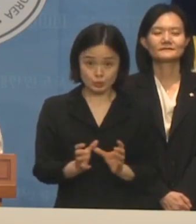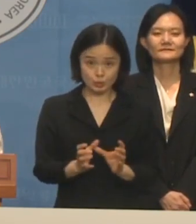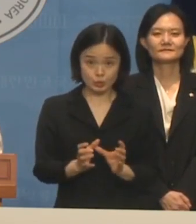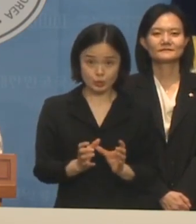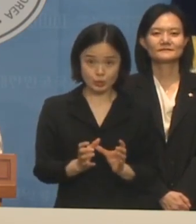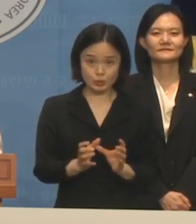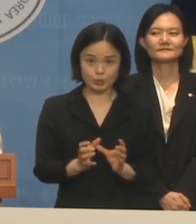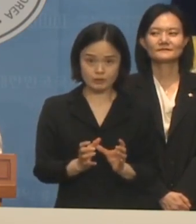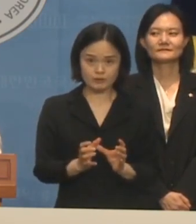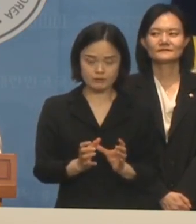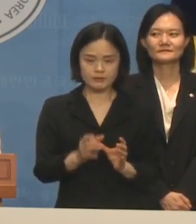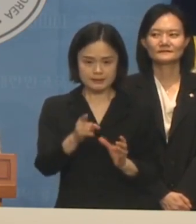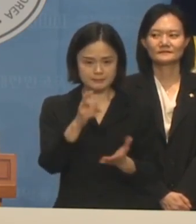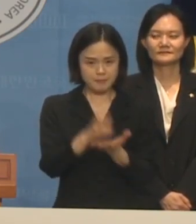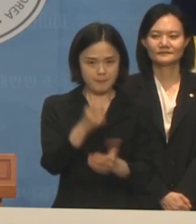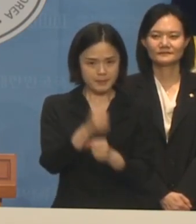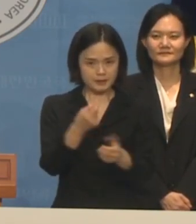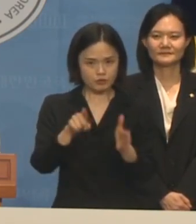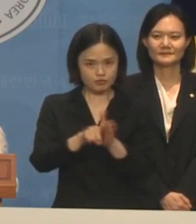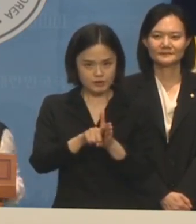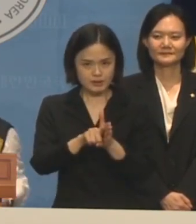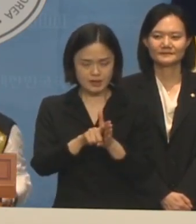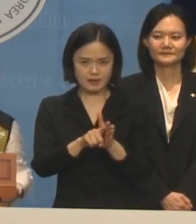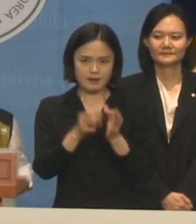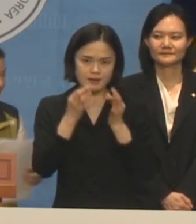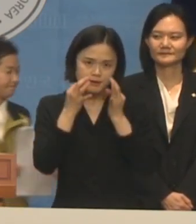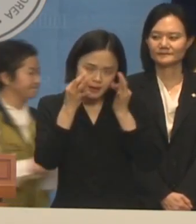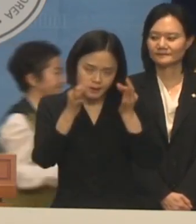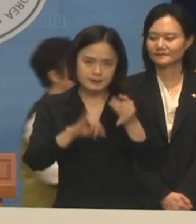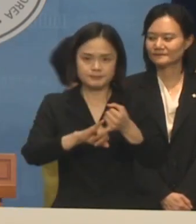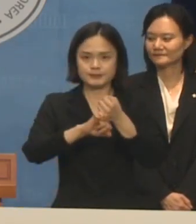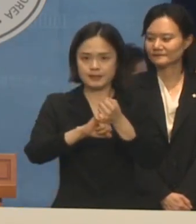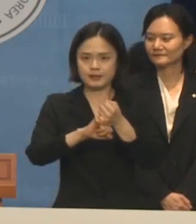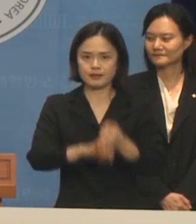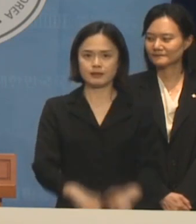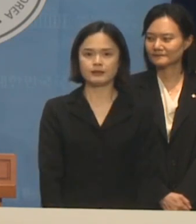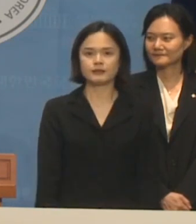위해 투쟁하겠습니다. 감사합니다.